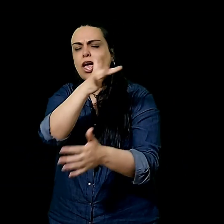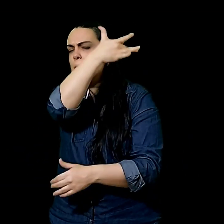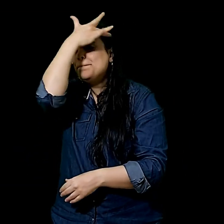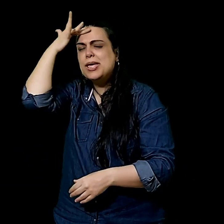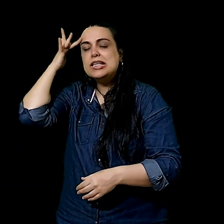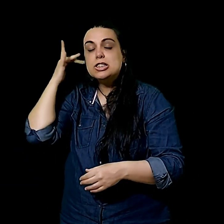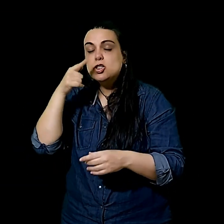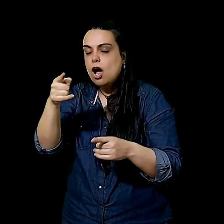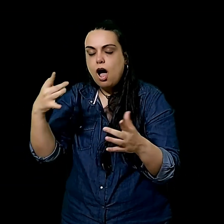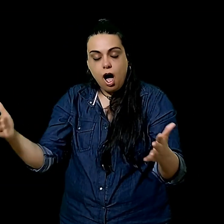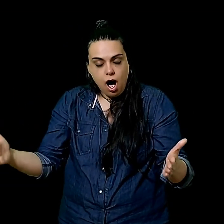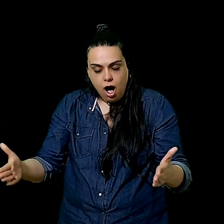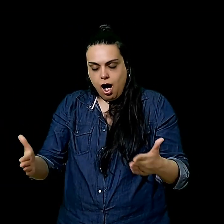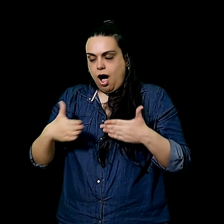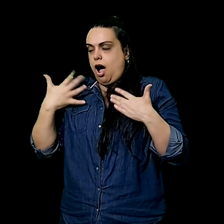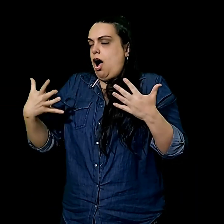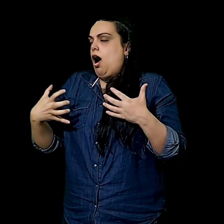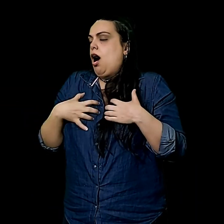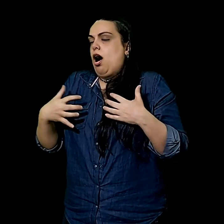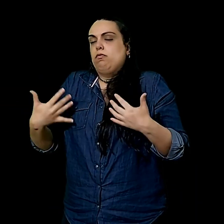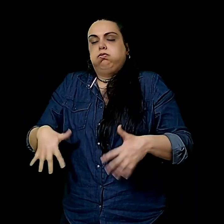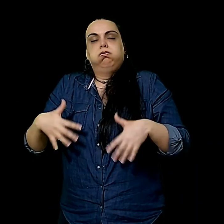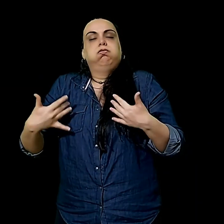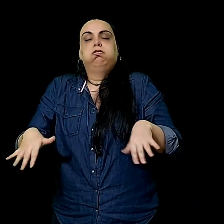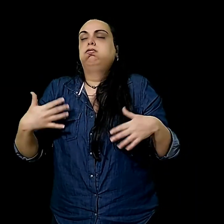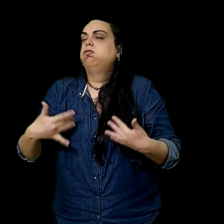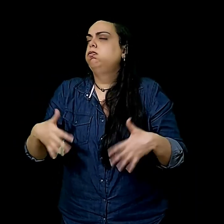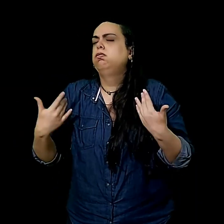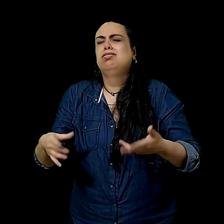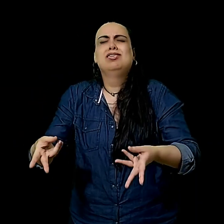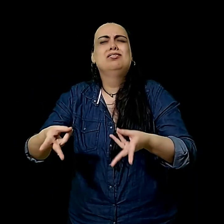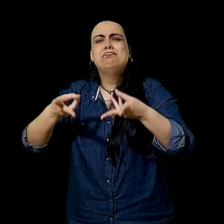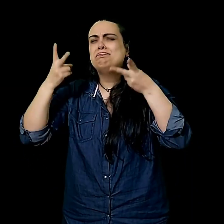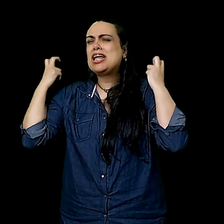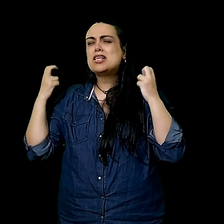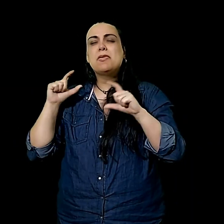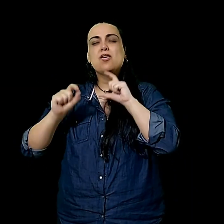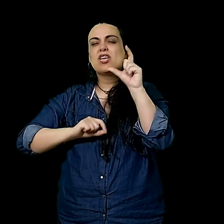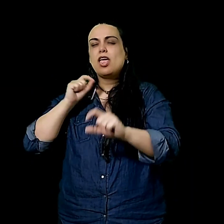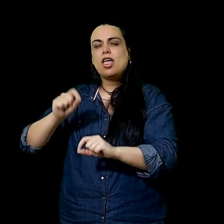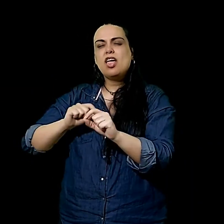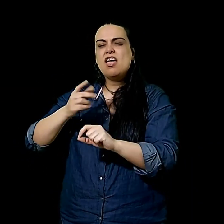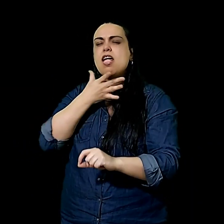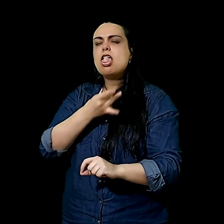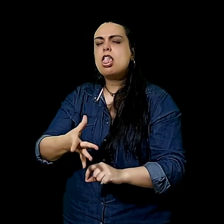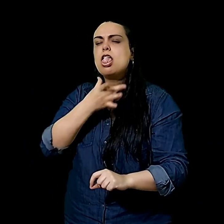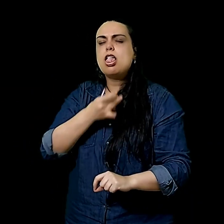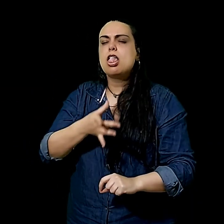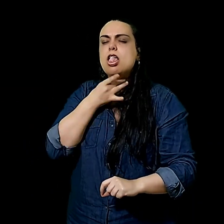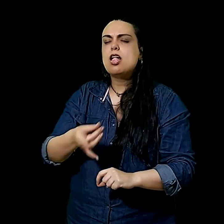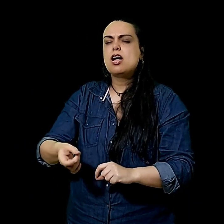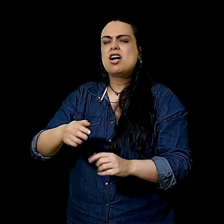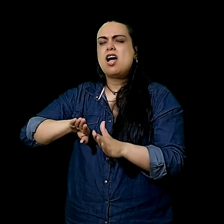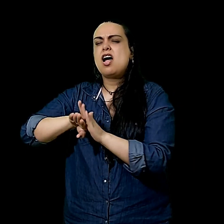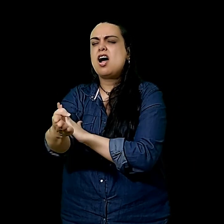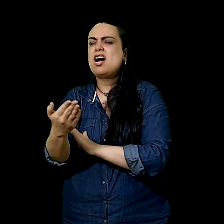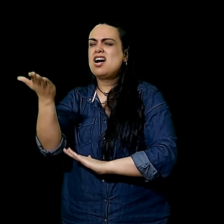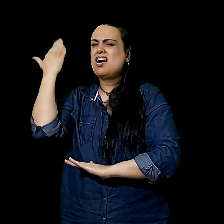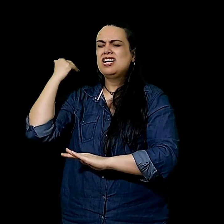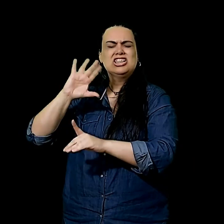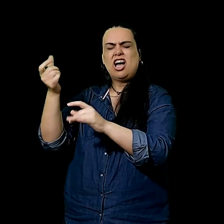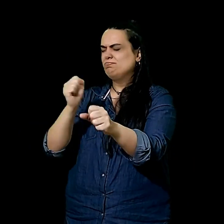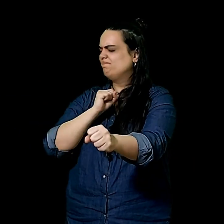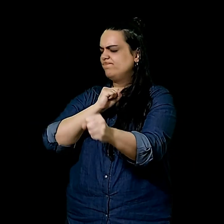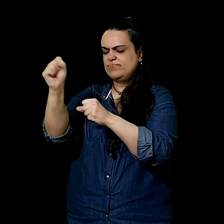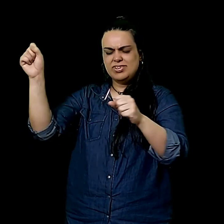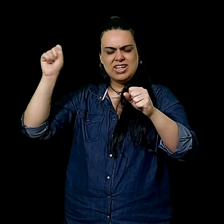se assuste, Senhor, ao perceber Oh, que aleluia. limites antigos foram rompidos hoje. Aleluia. Porque quando tu quer,